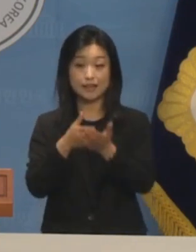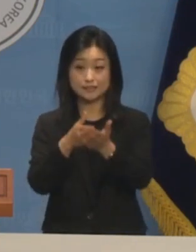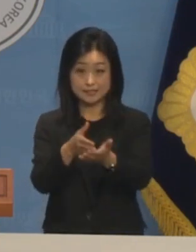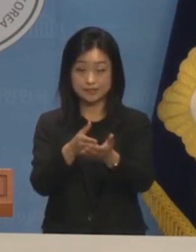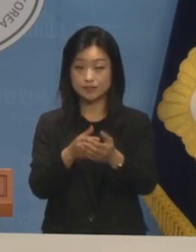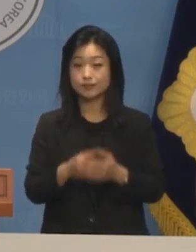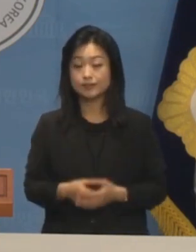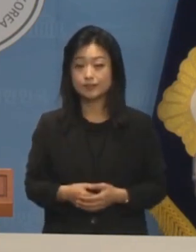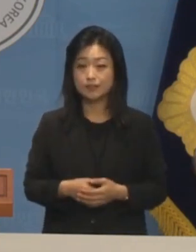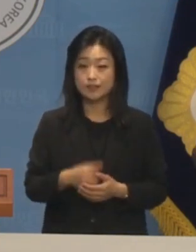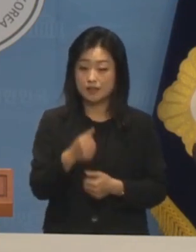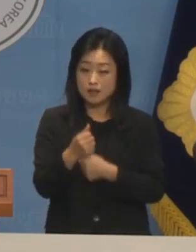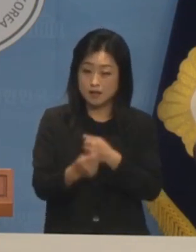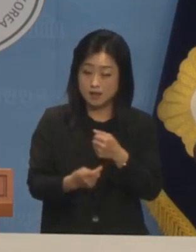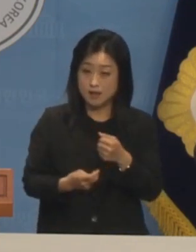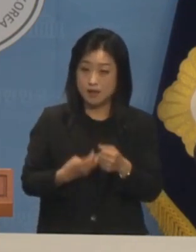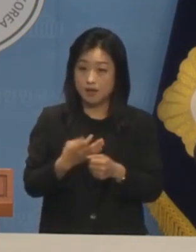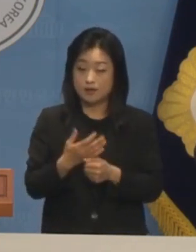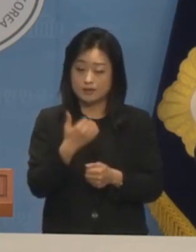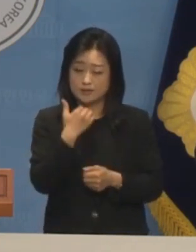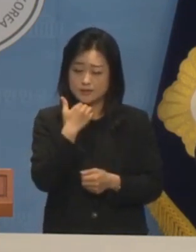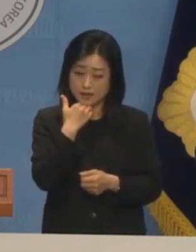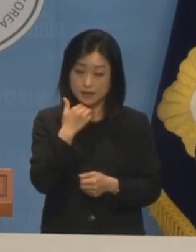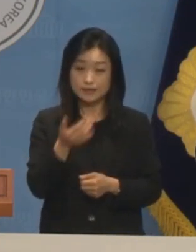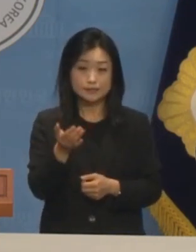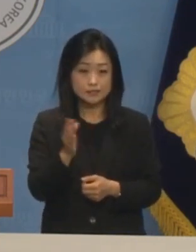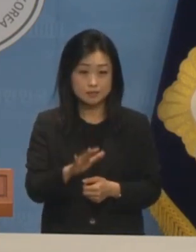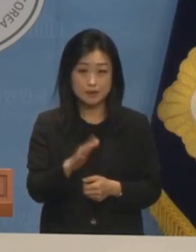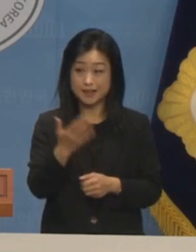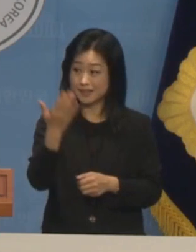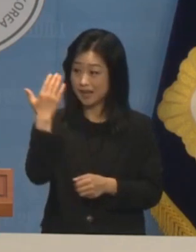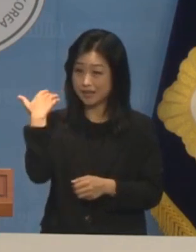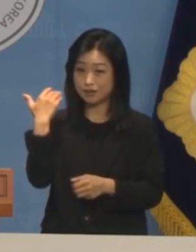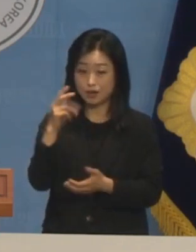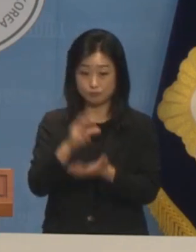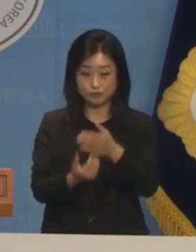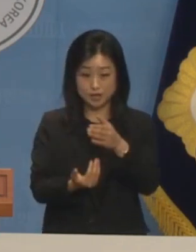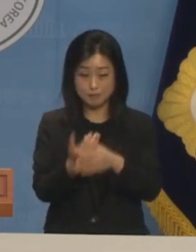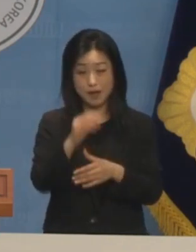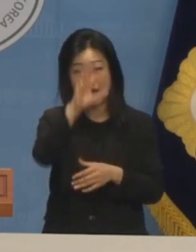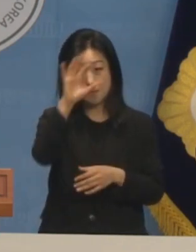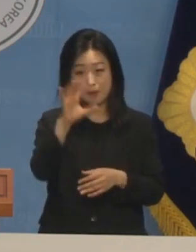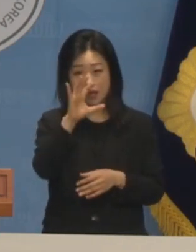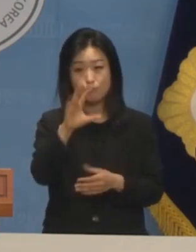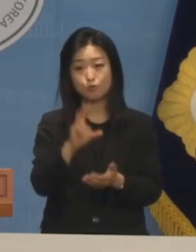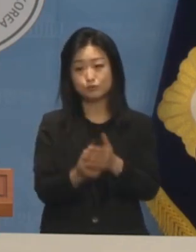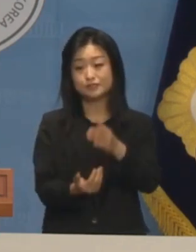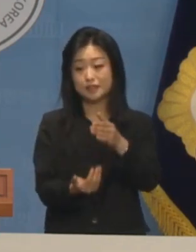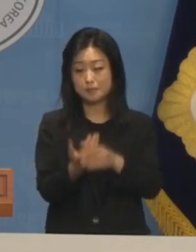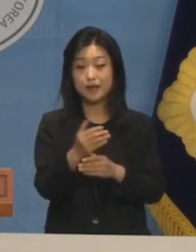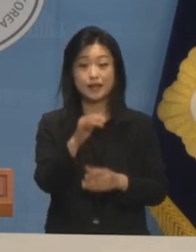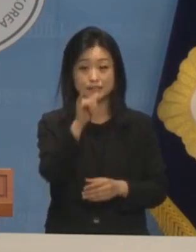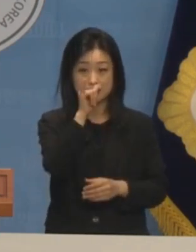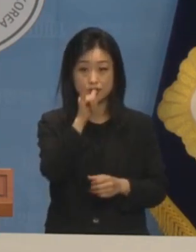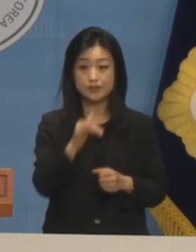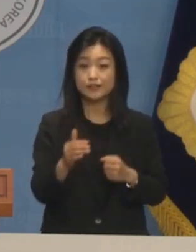주장하였으나 몇 년이 지난 지금까지도 수년 전에 발생했던 문제는 여전히 동일하게 되풀이되고